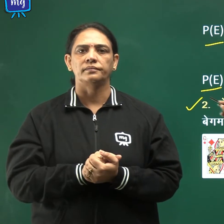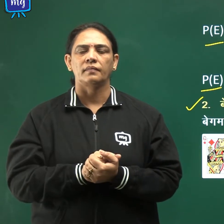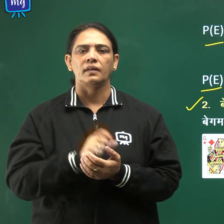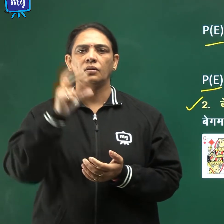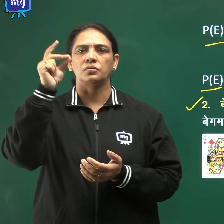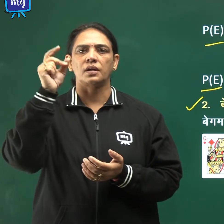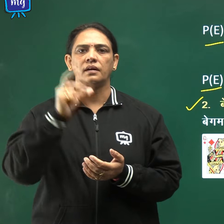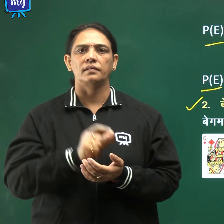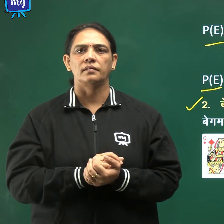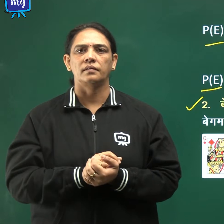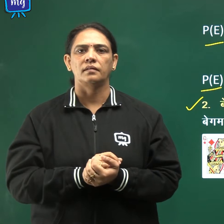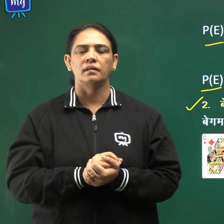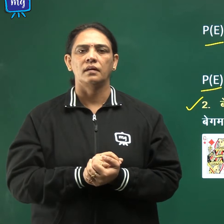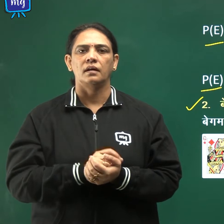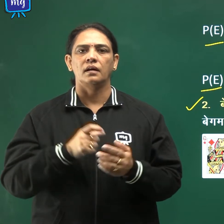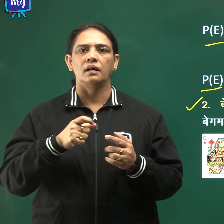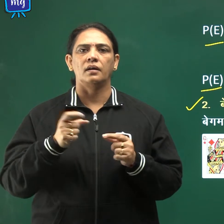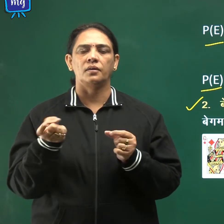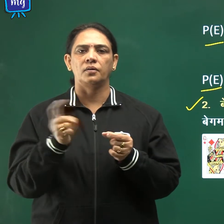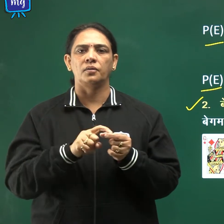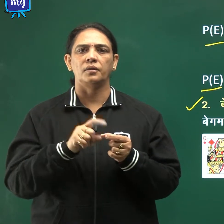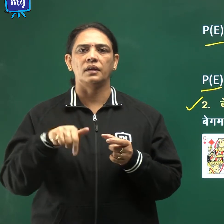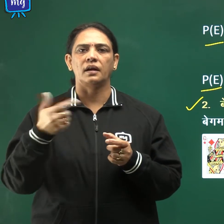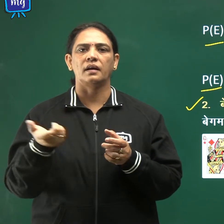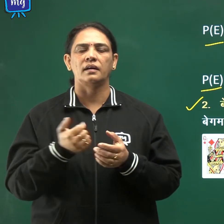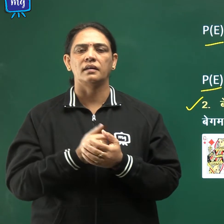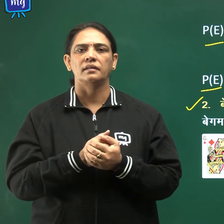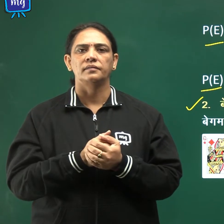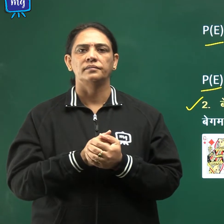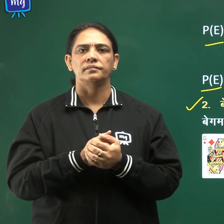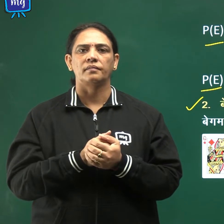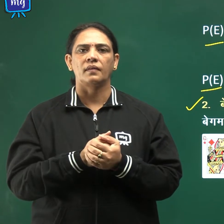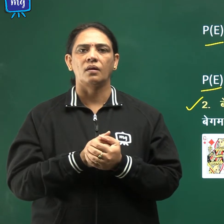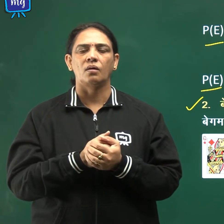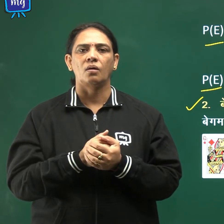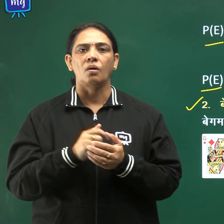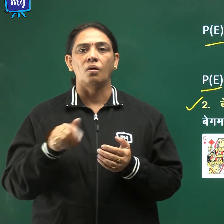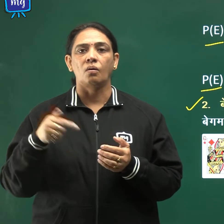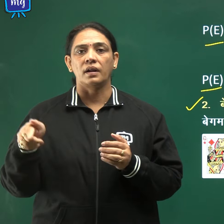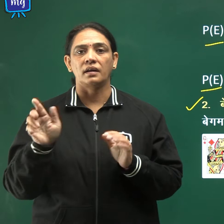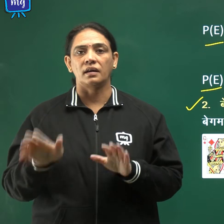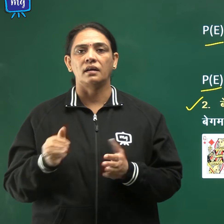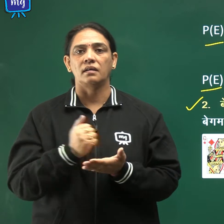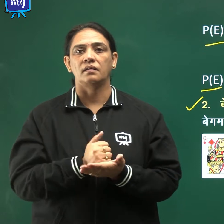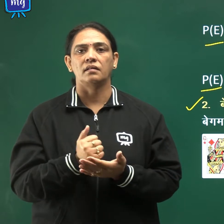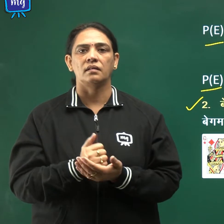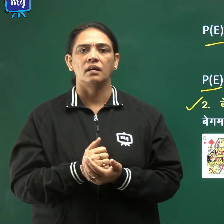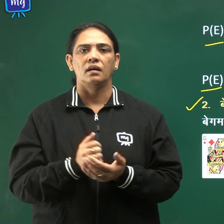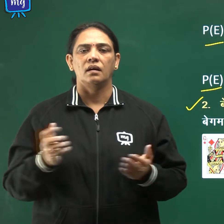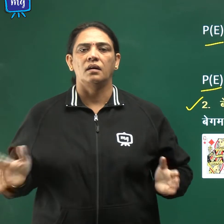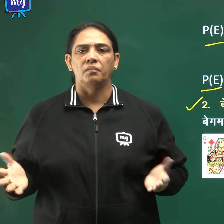और दूसरा बेगम के में होने की की